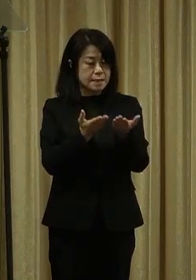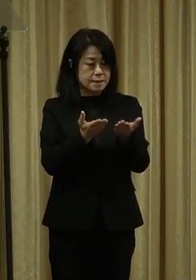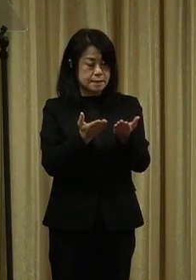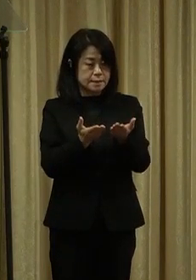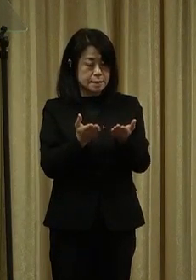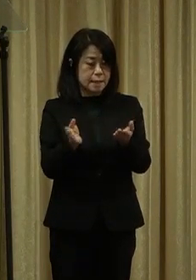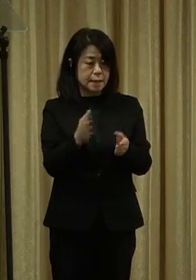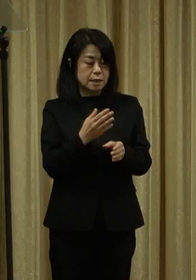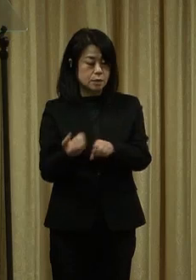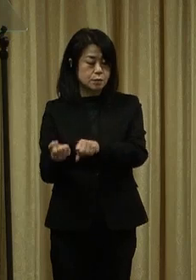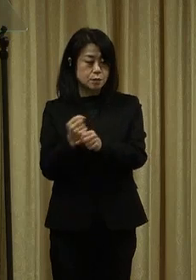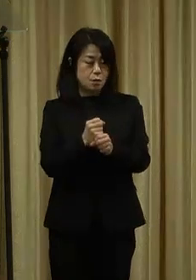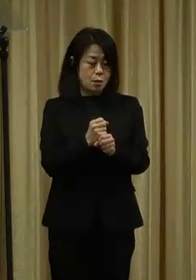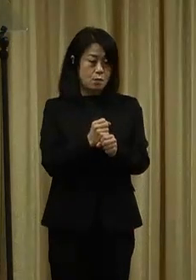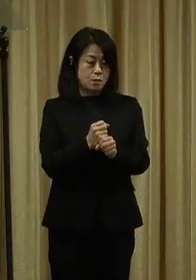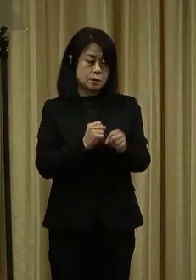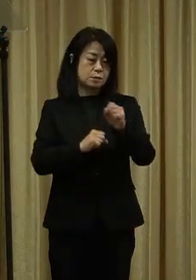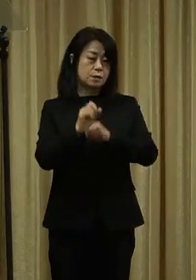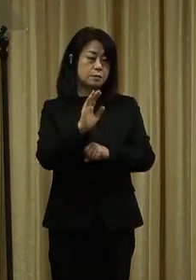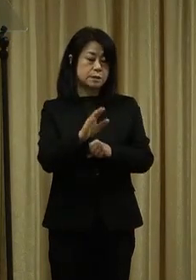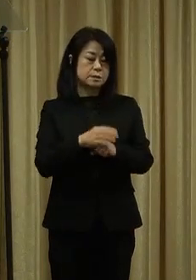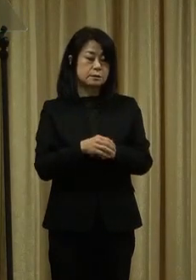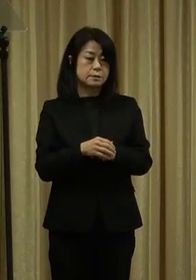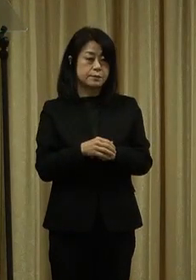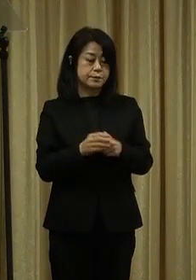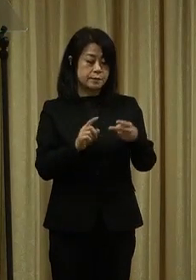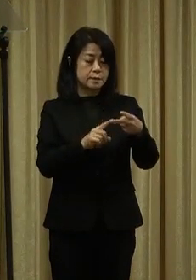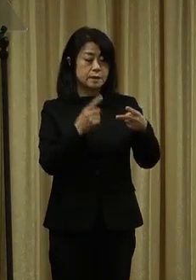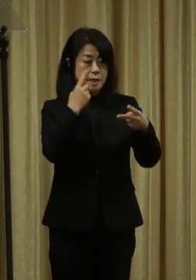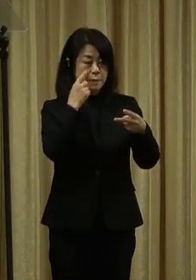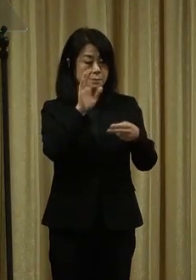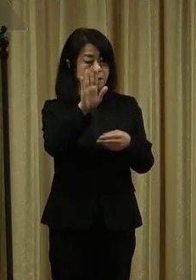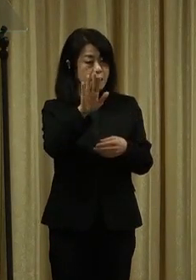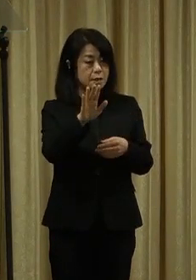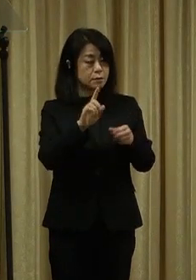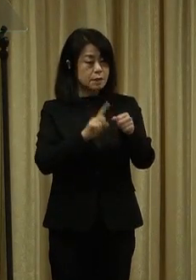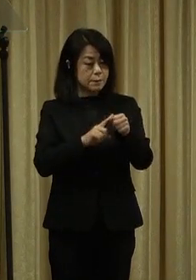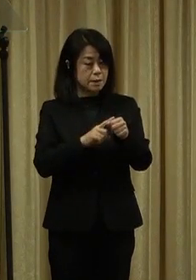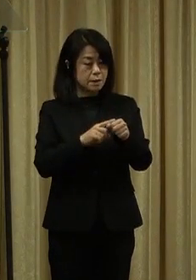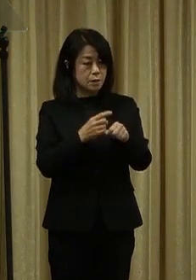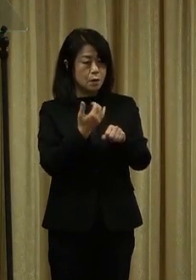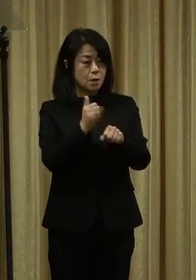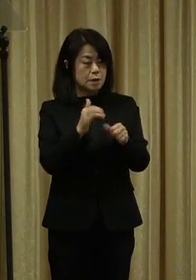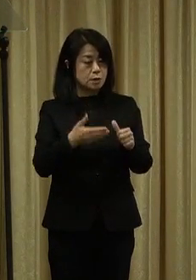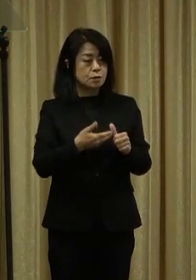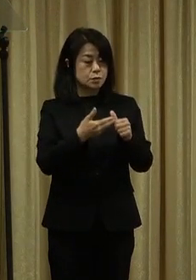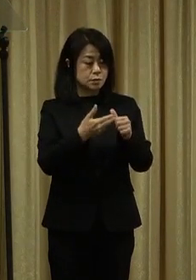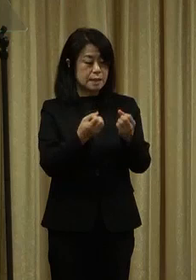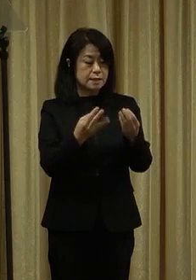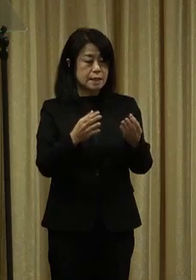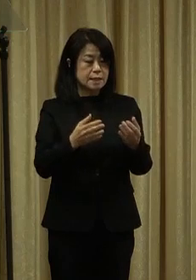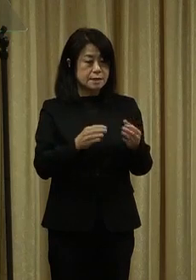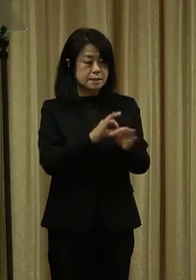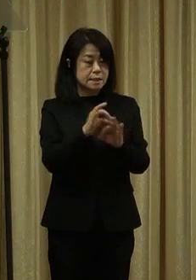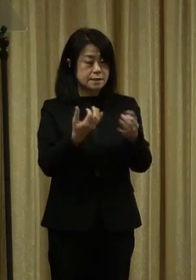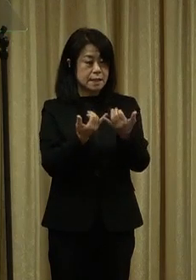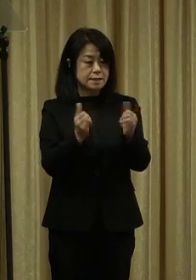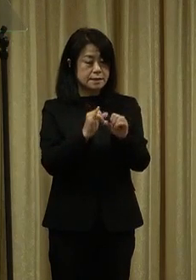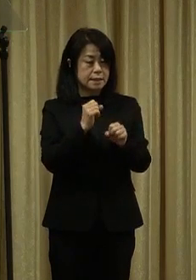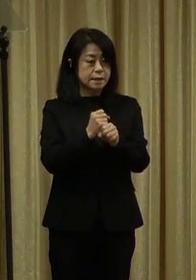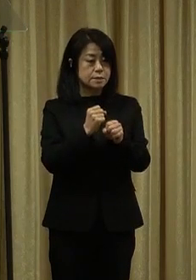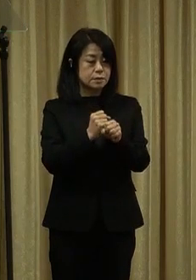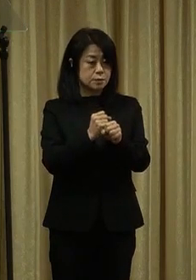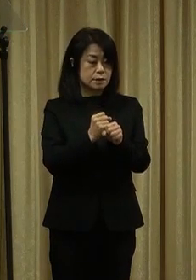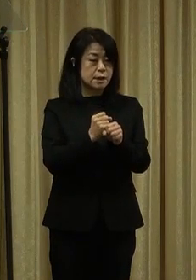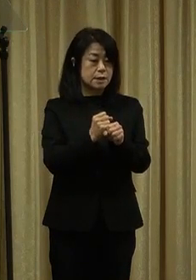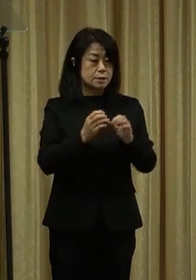取り組んでまいります。2点目は、未来に向けた人づくりと新しい社会経済システムの構築にか